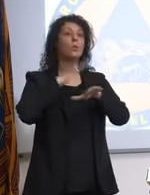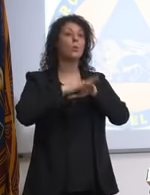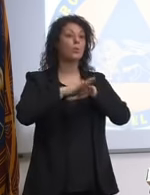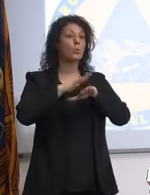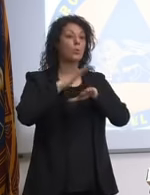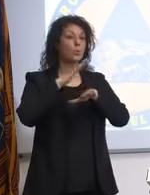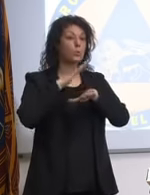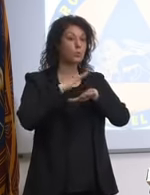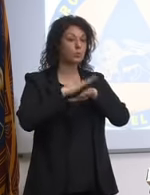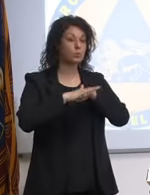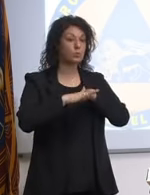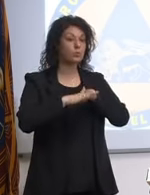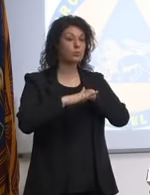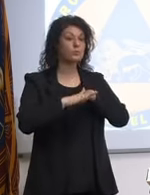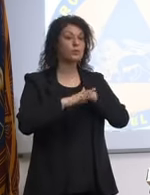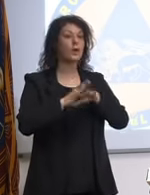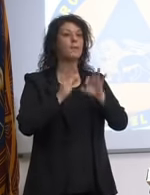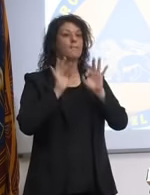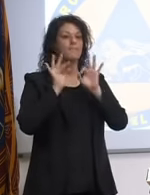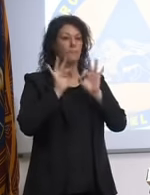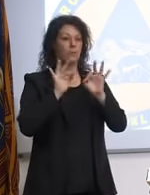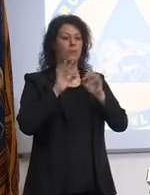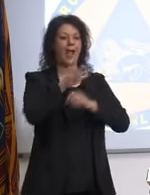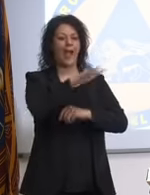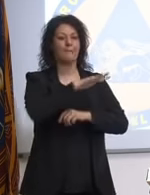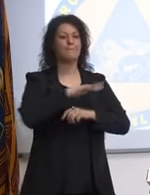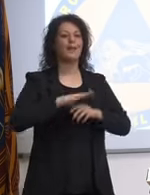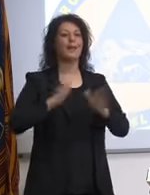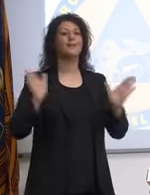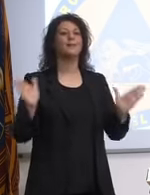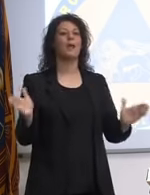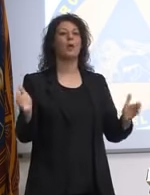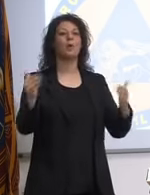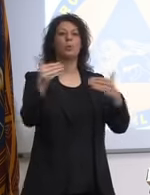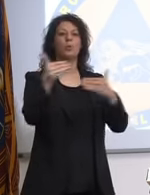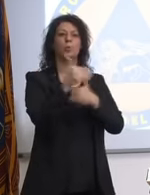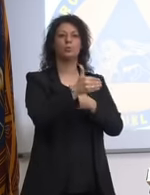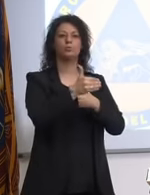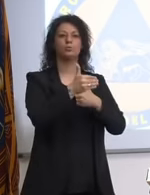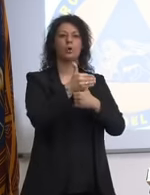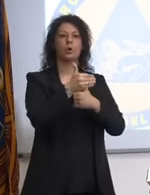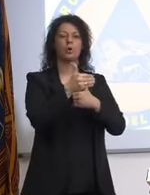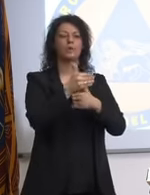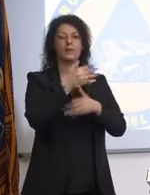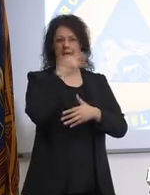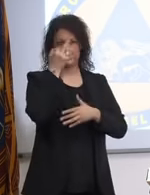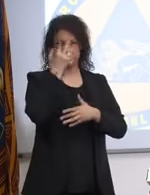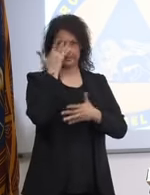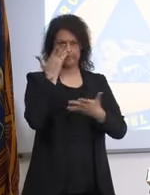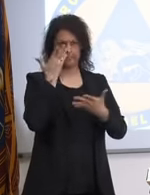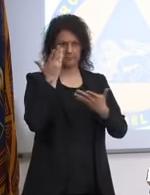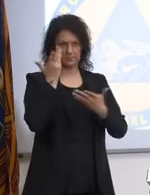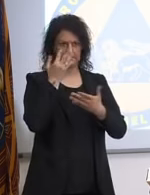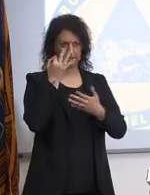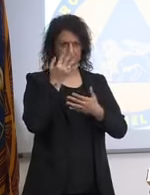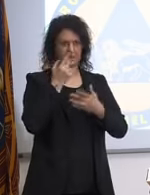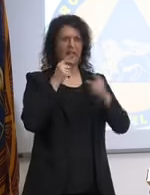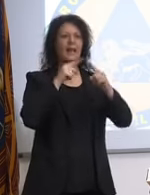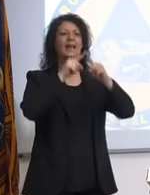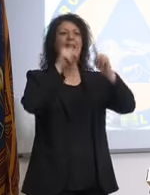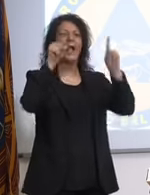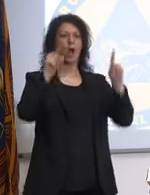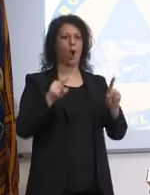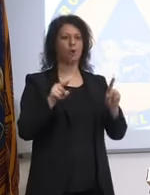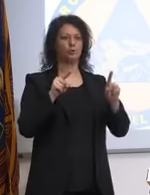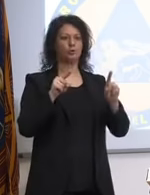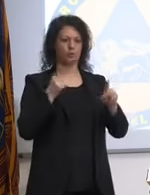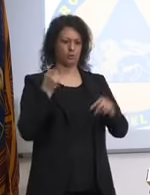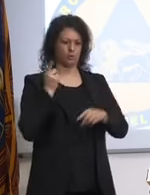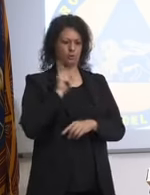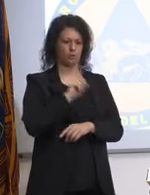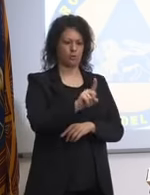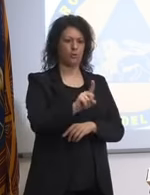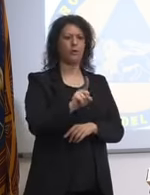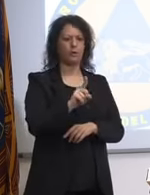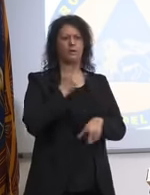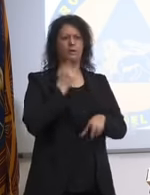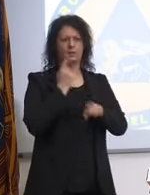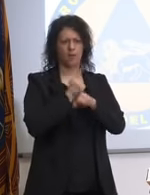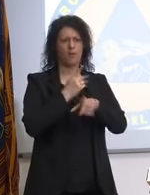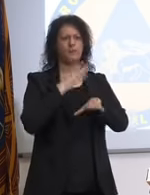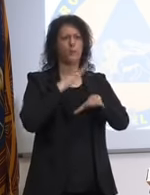l'uso della mascherina negli ambienti chiusi, quindi vado in un negozio, devo indossare la mascherina